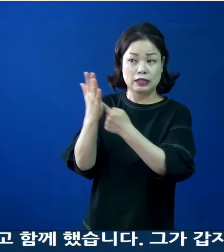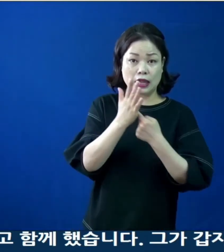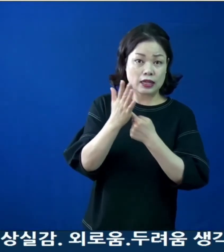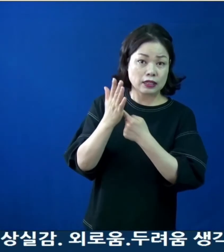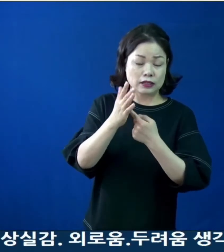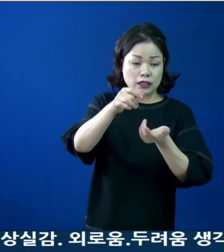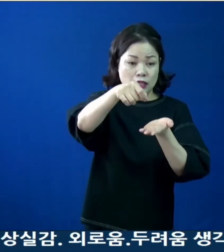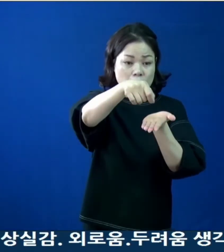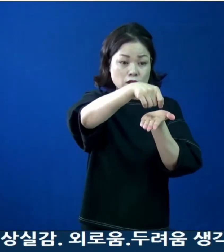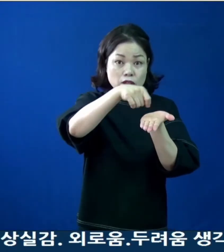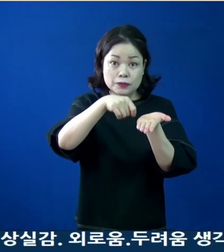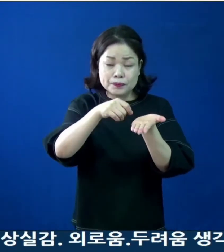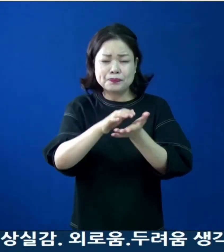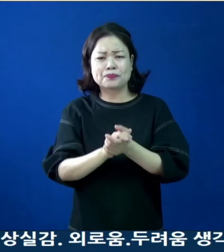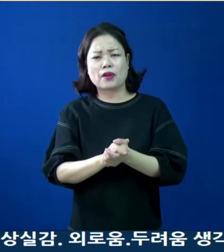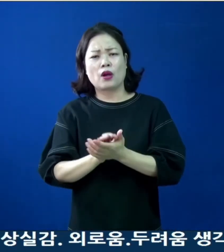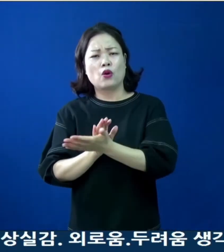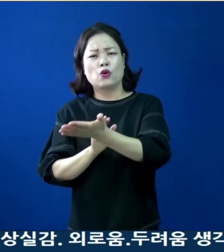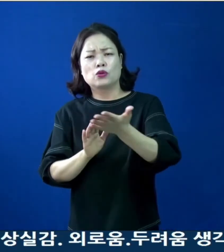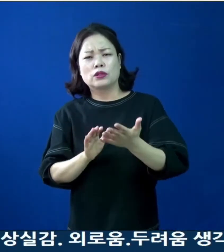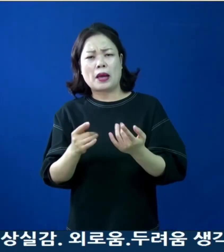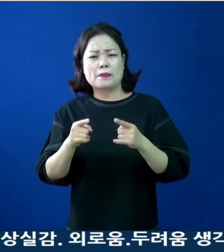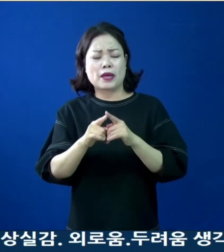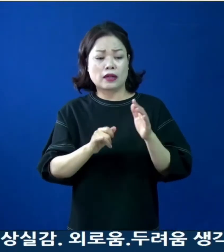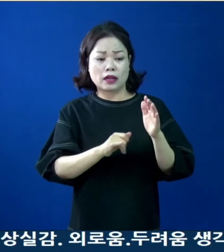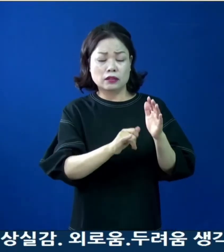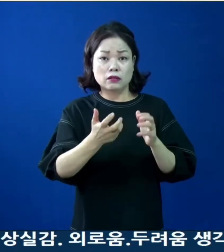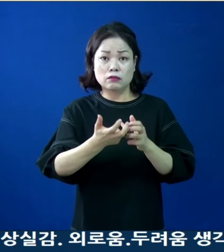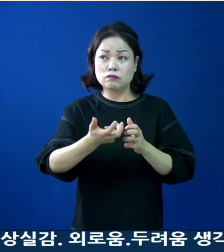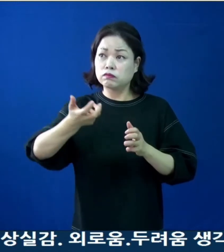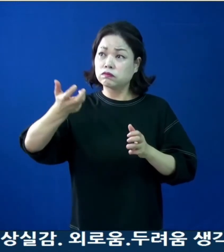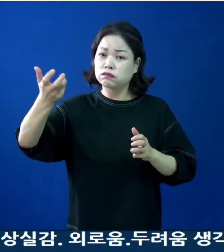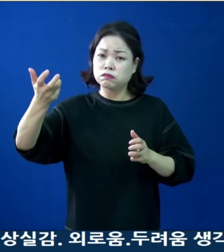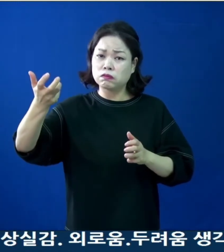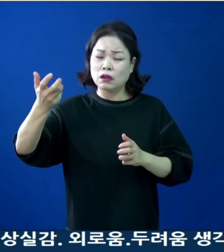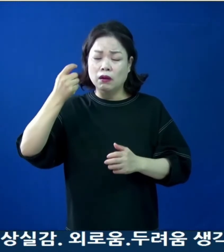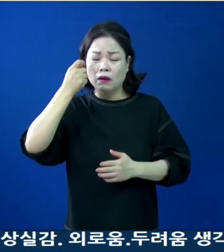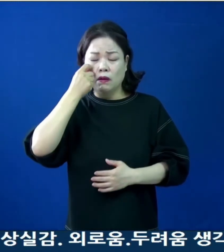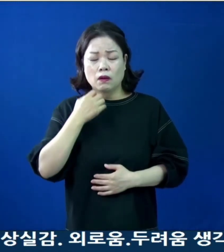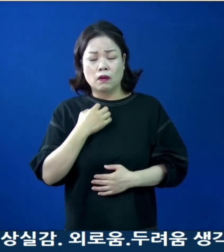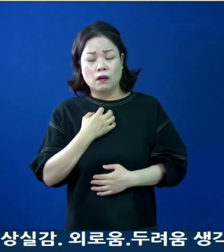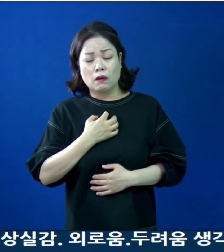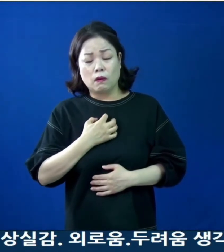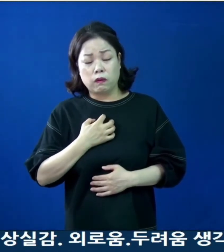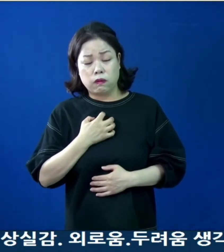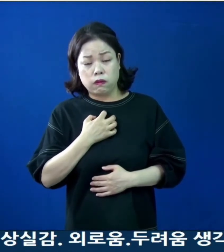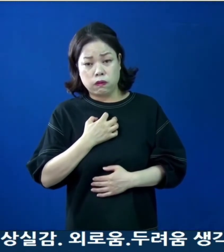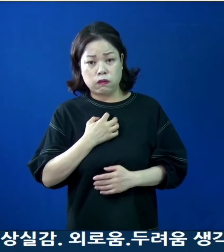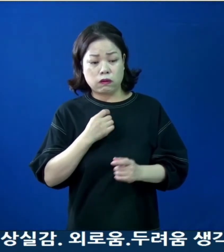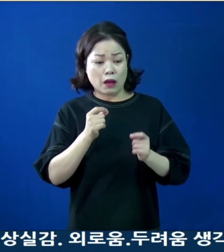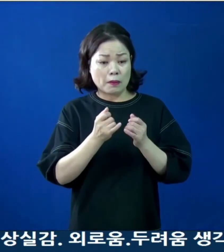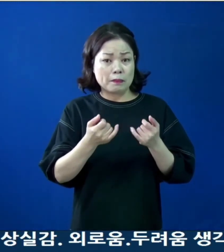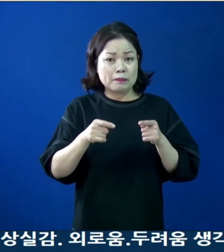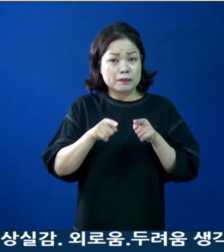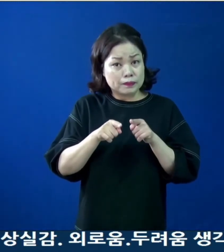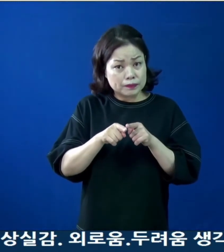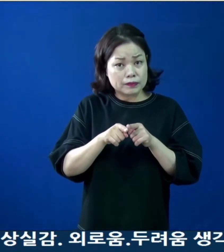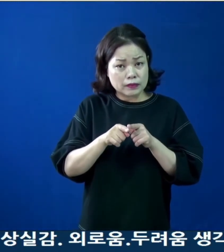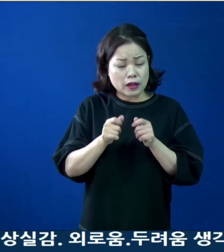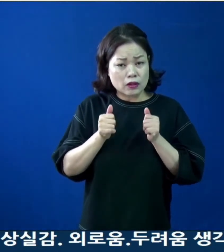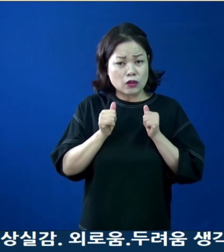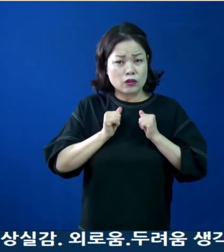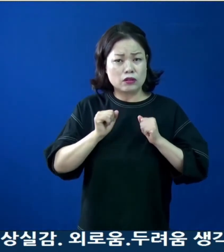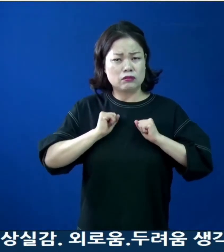있죠. 우리는 함께했던 가족들이 소천해도 아프고 슬프고, 가까운 사람들이 함께 열심히